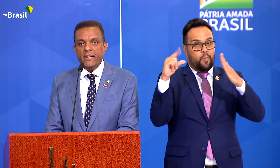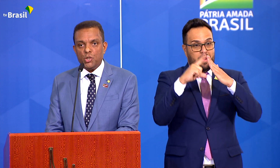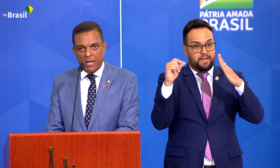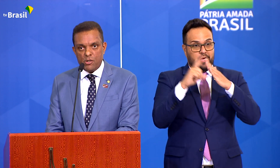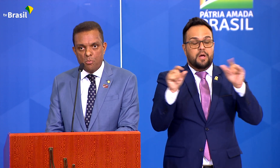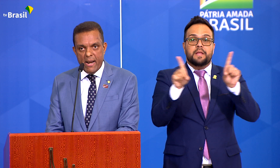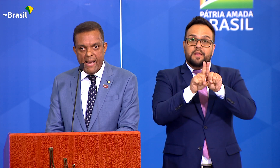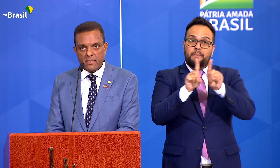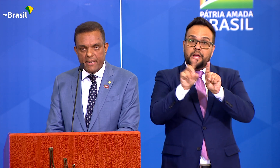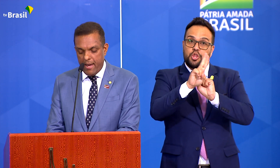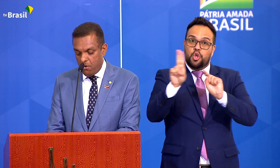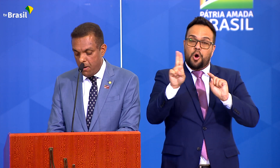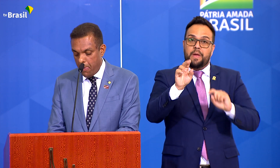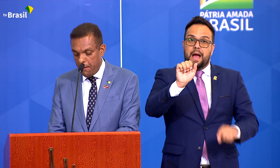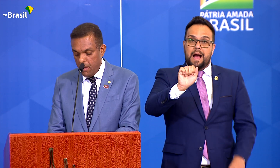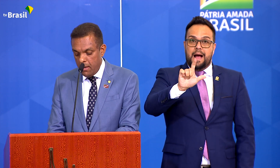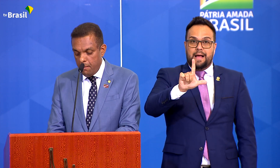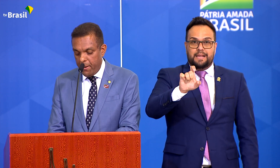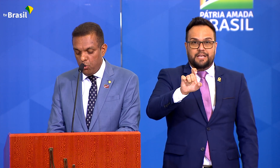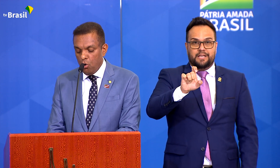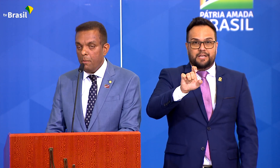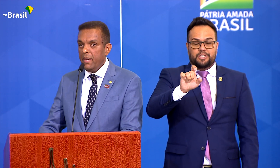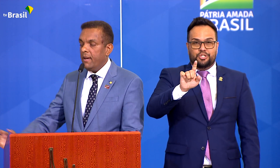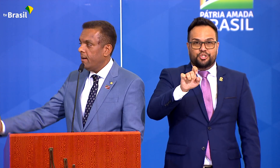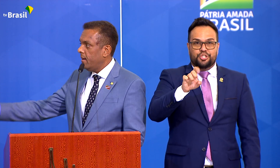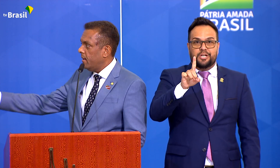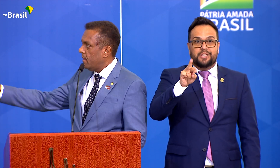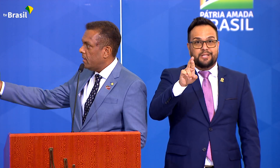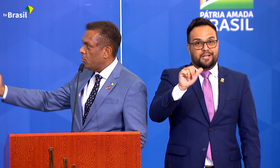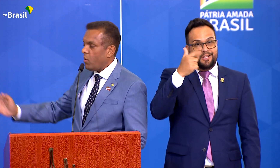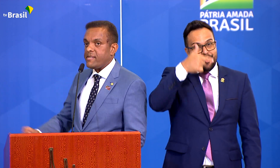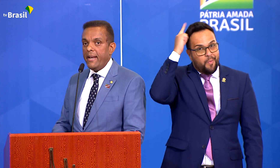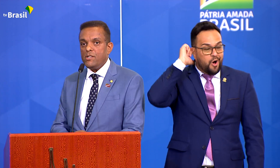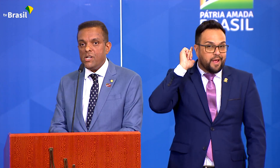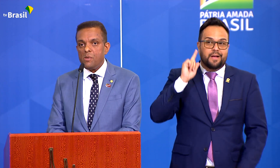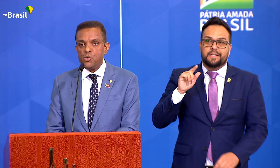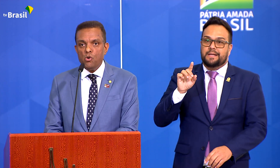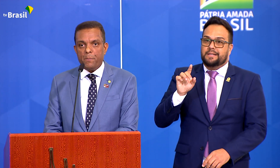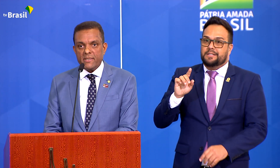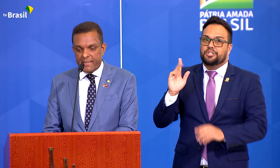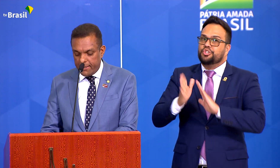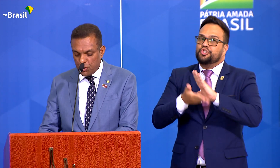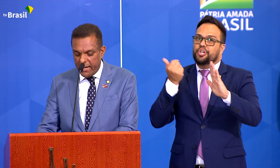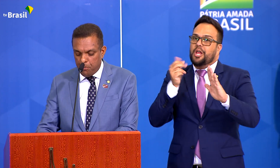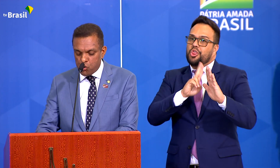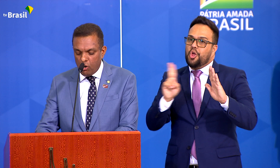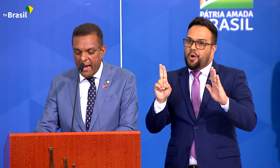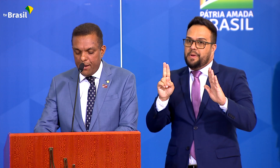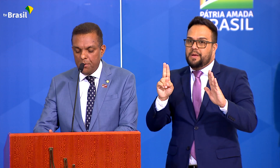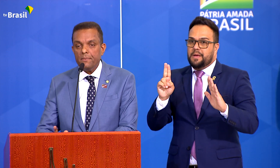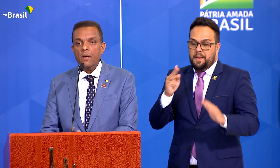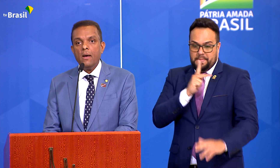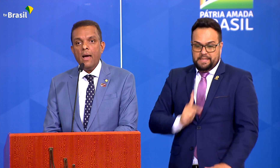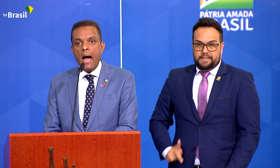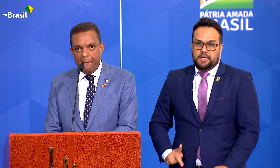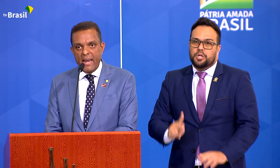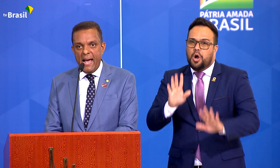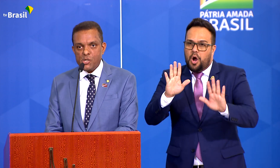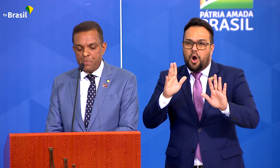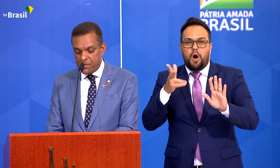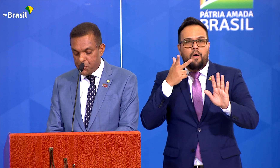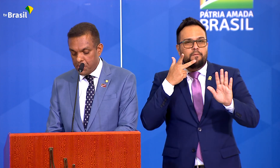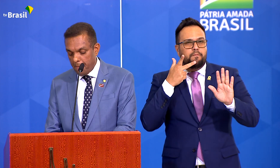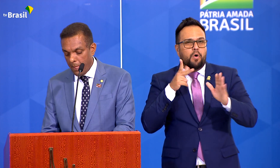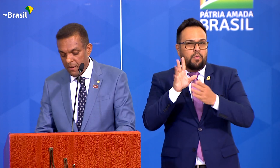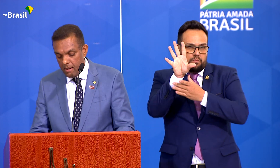o nome do Ministro Alexandre de Moraes Daniel pelo nome do excelentíssimo senhor presidente Jair bolsonaro "